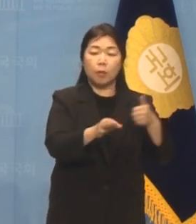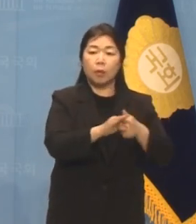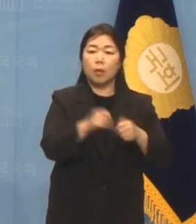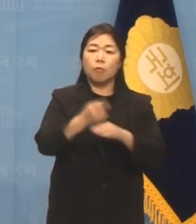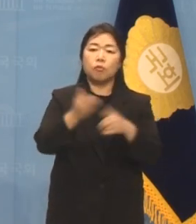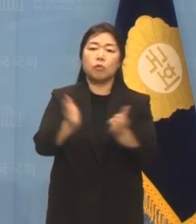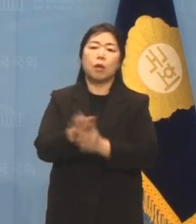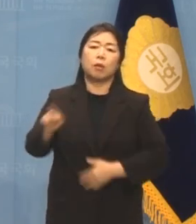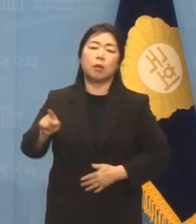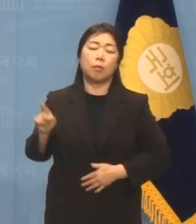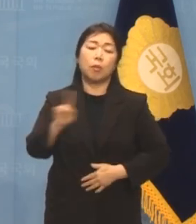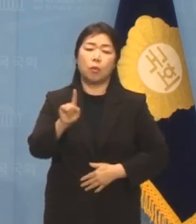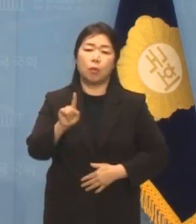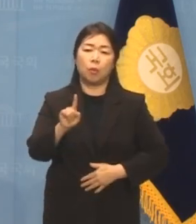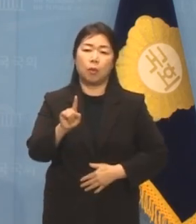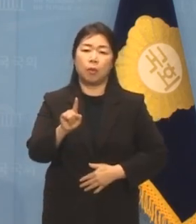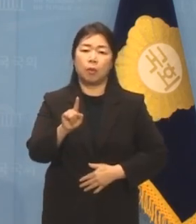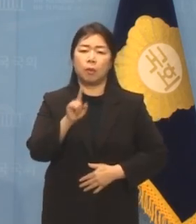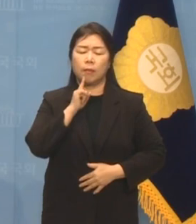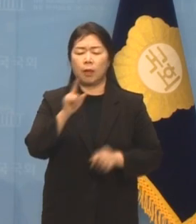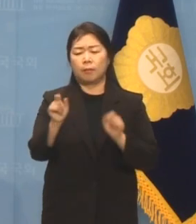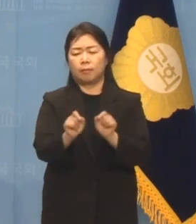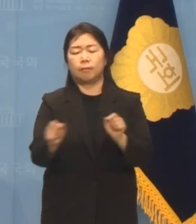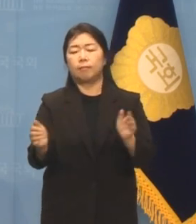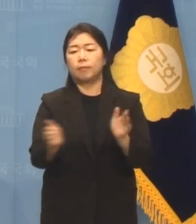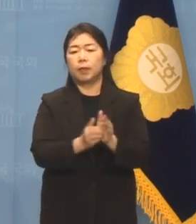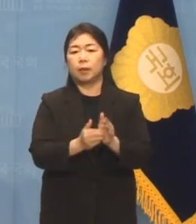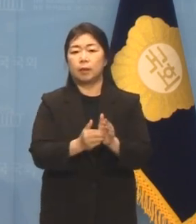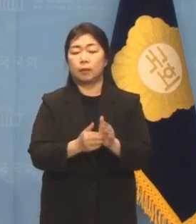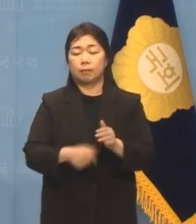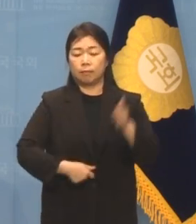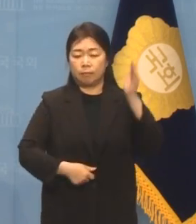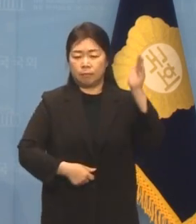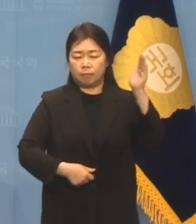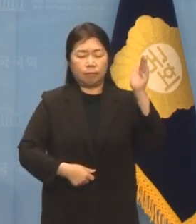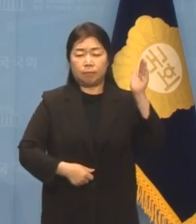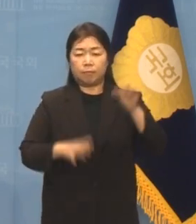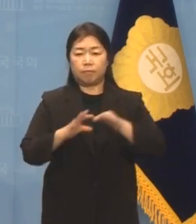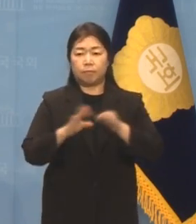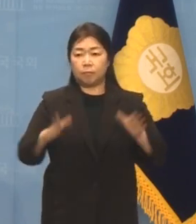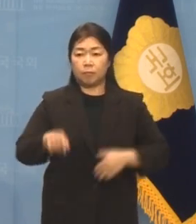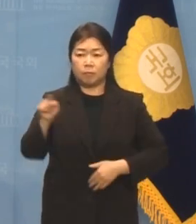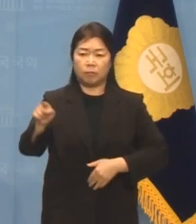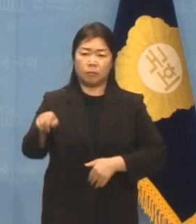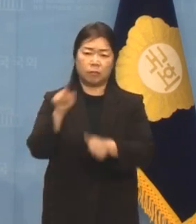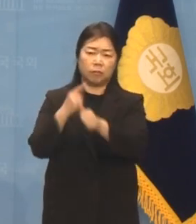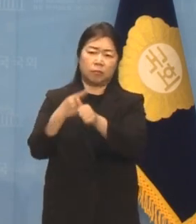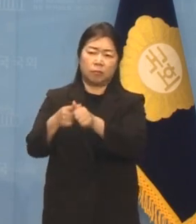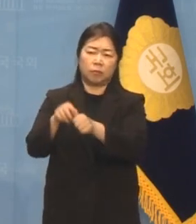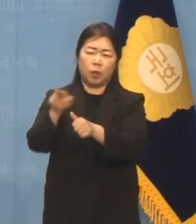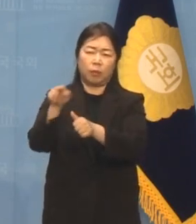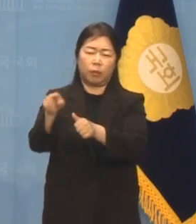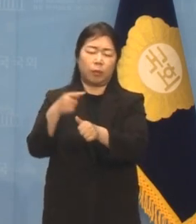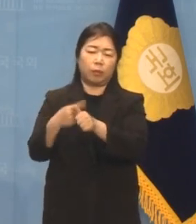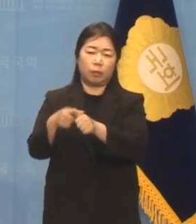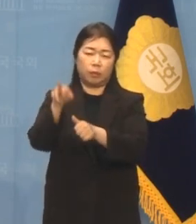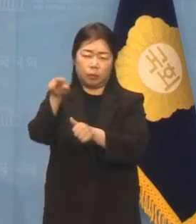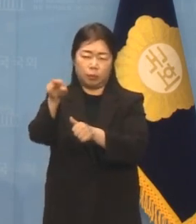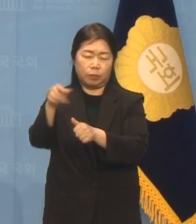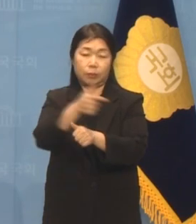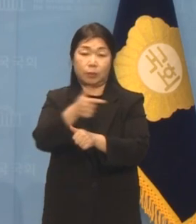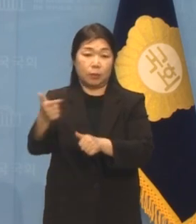특징 반문 화법입니다 자신의 이야기는 없이 상대편 비판만 비판에만 열중하는